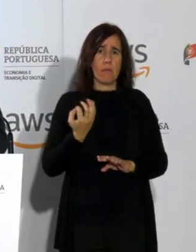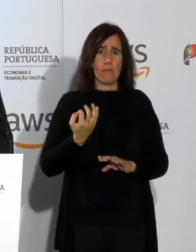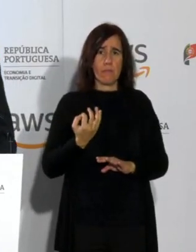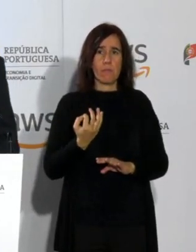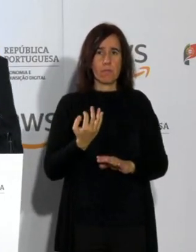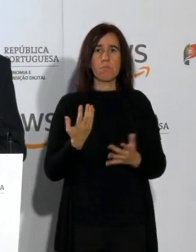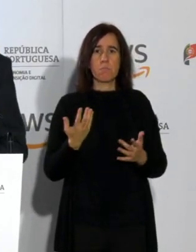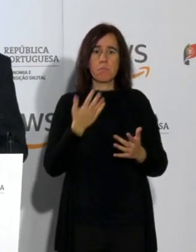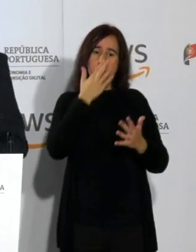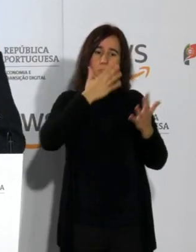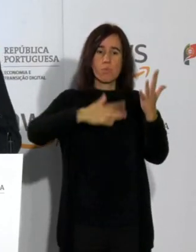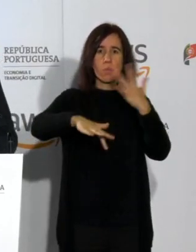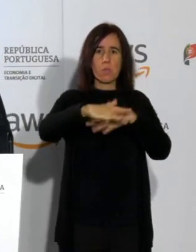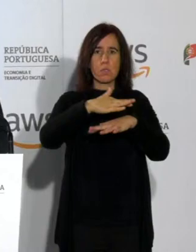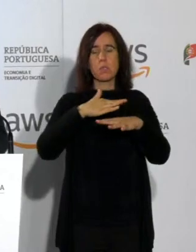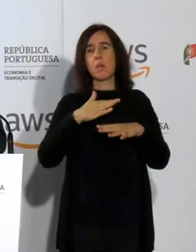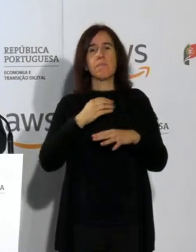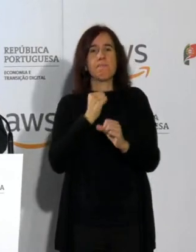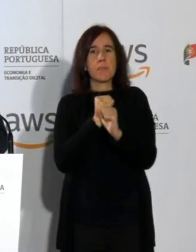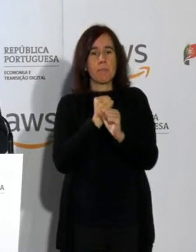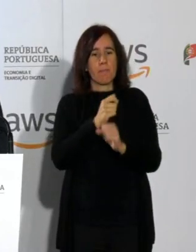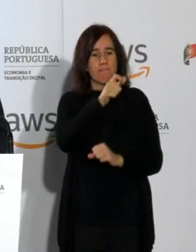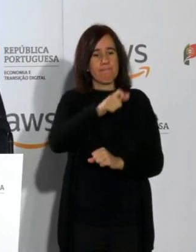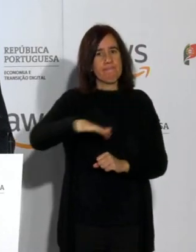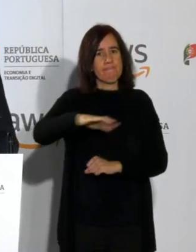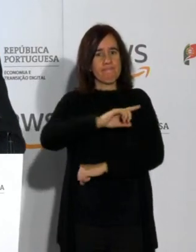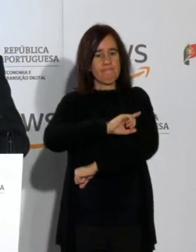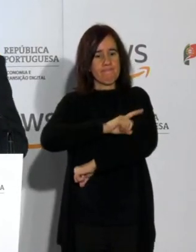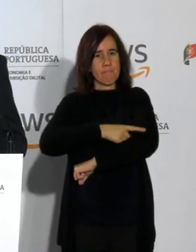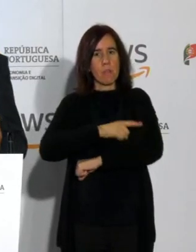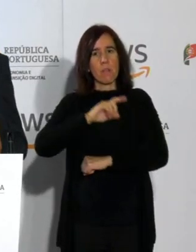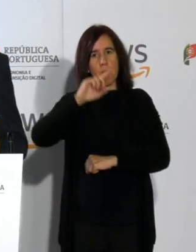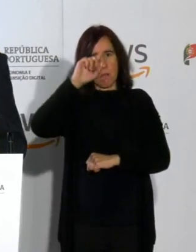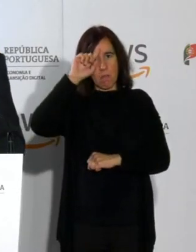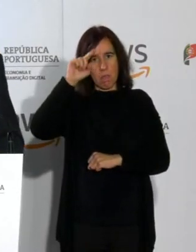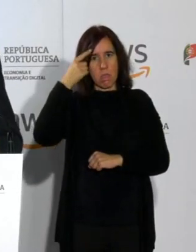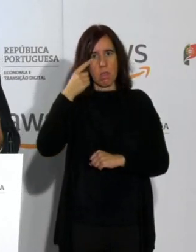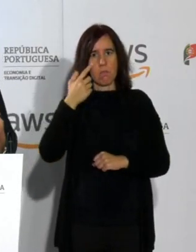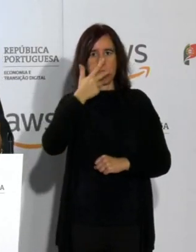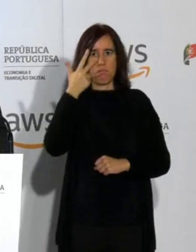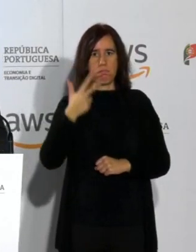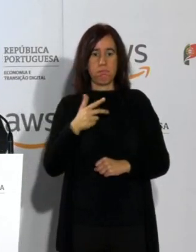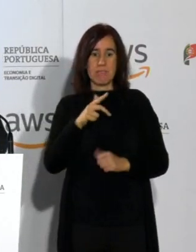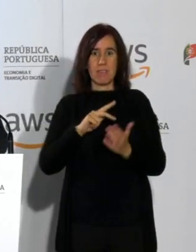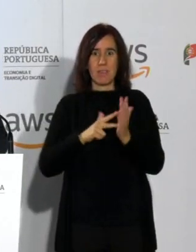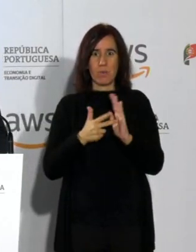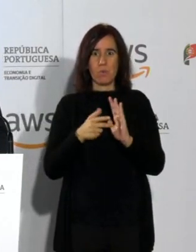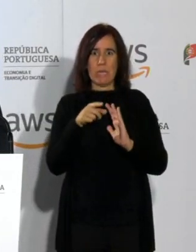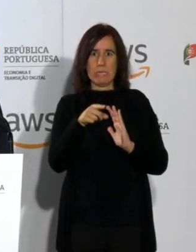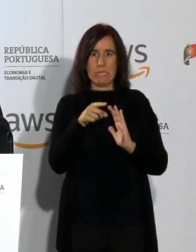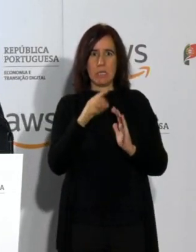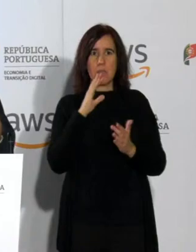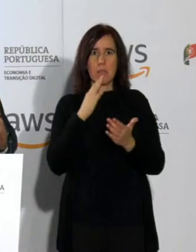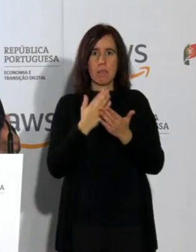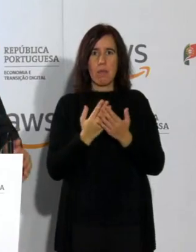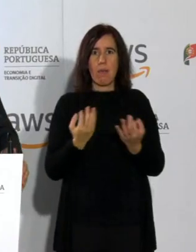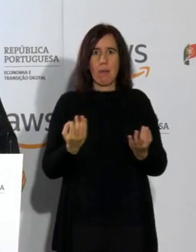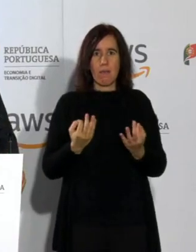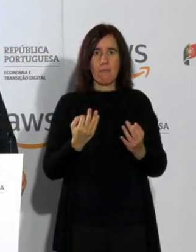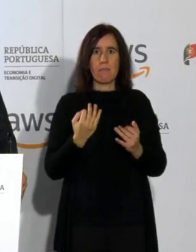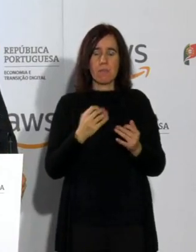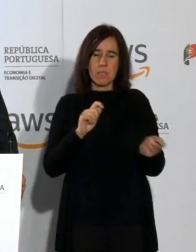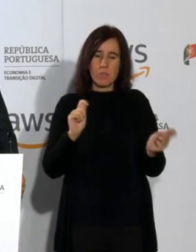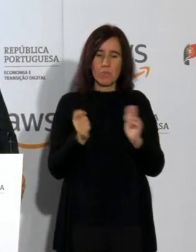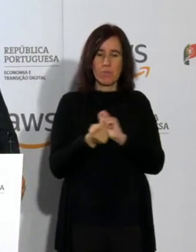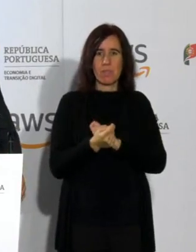uma população, uma força de trabalho, que saiba tirar todo o potencial dessas tecnologias para que a transformação